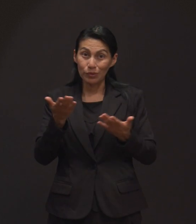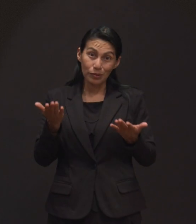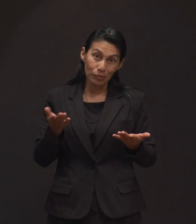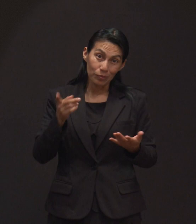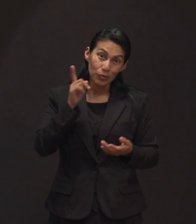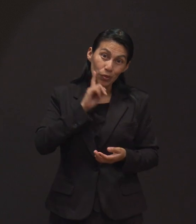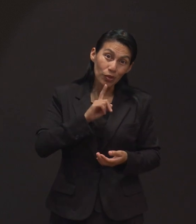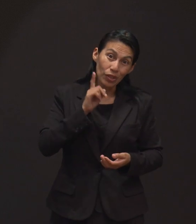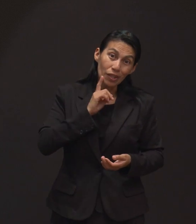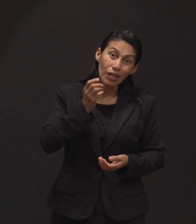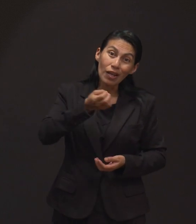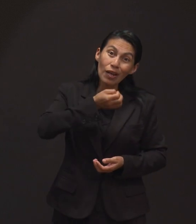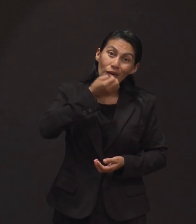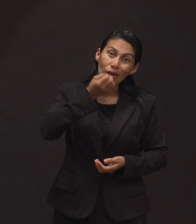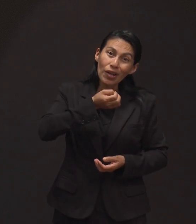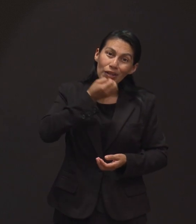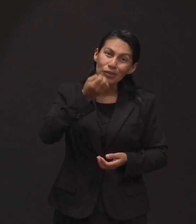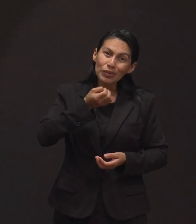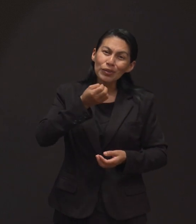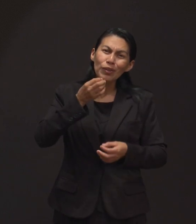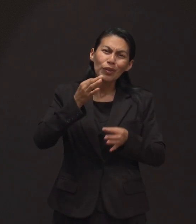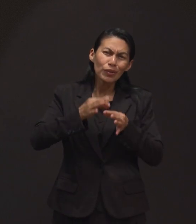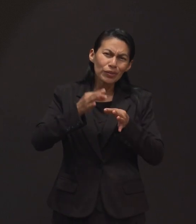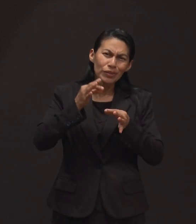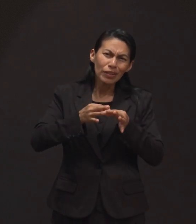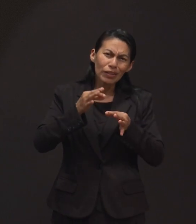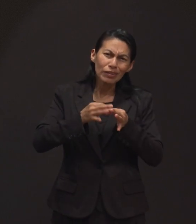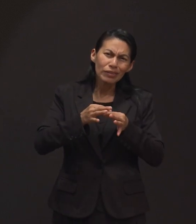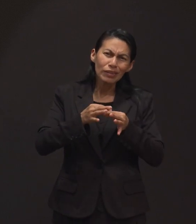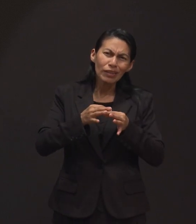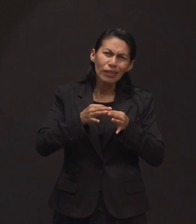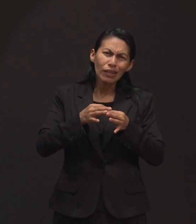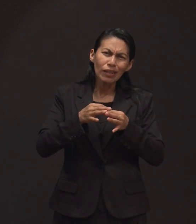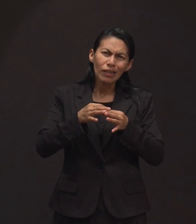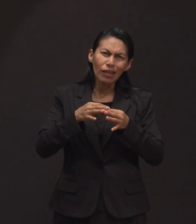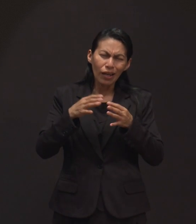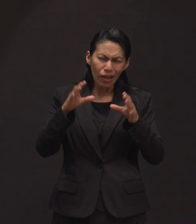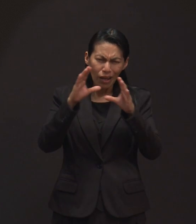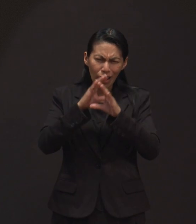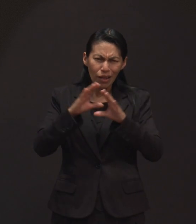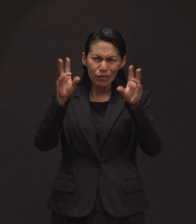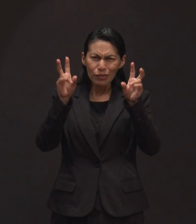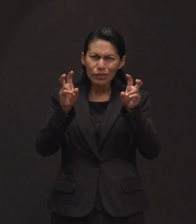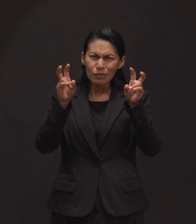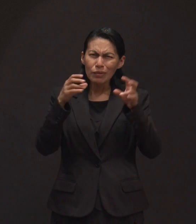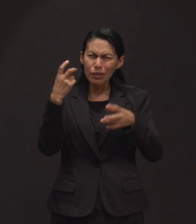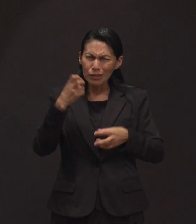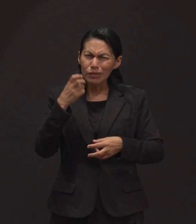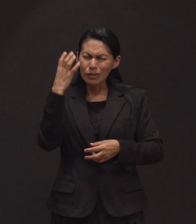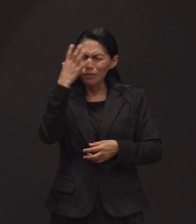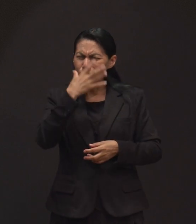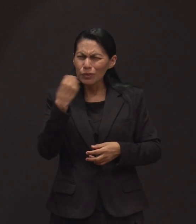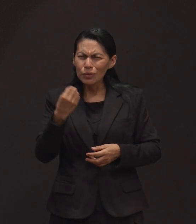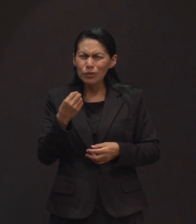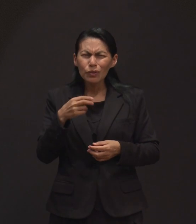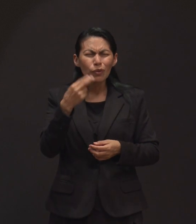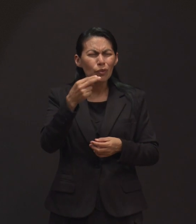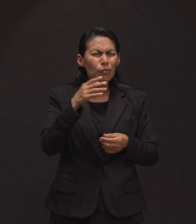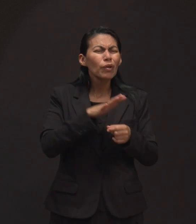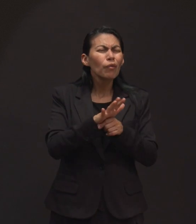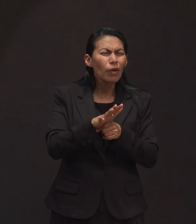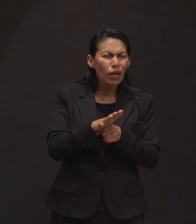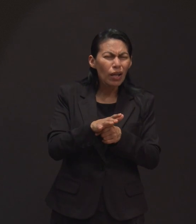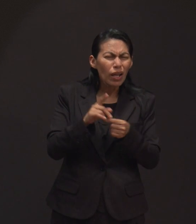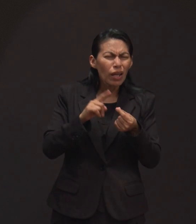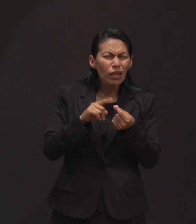las guerreras de la oración tienen un canto. ¿Y cómo se llama este canto? ¿Quién canta?